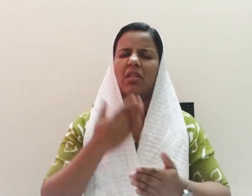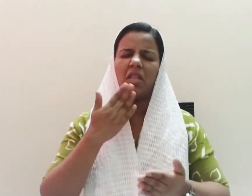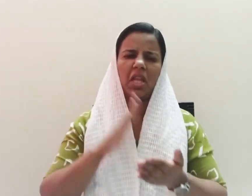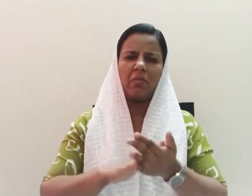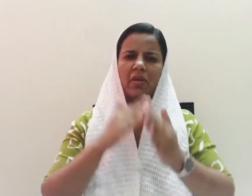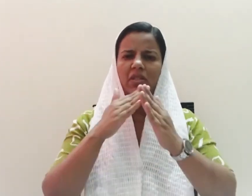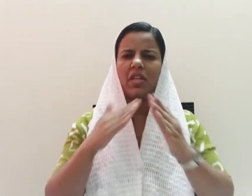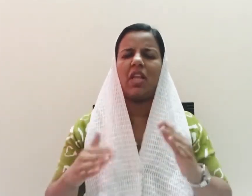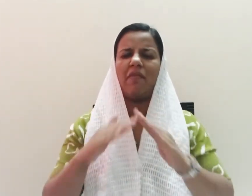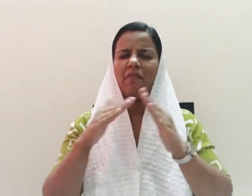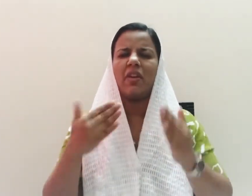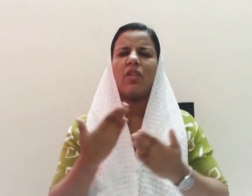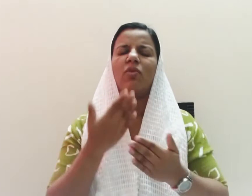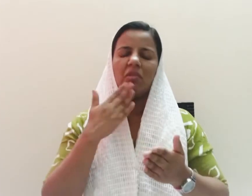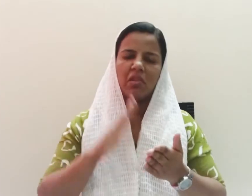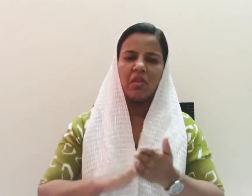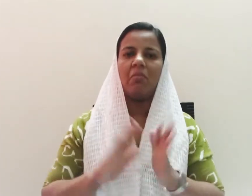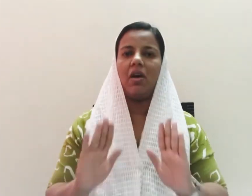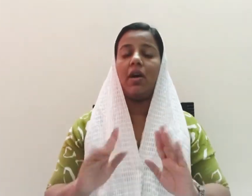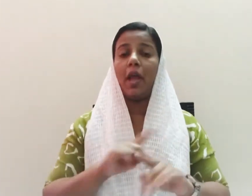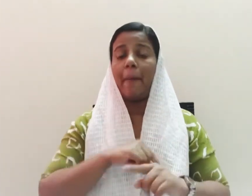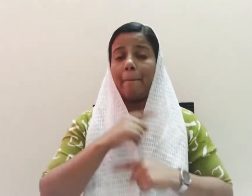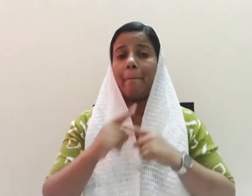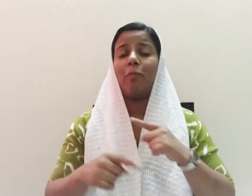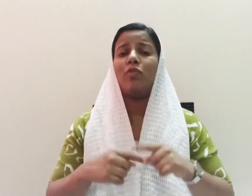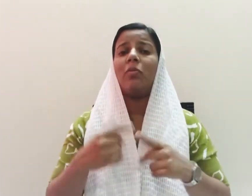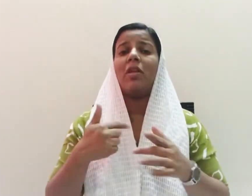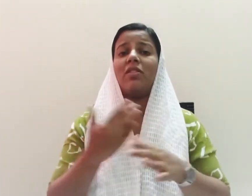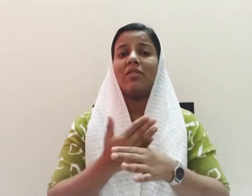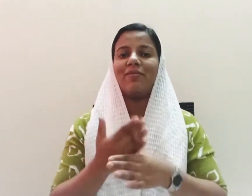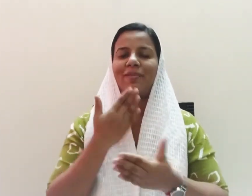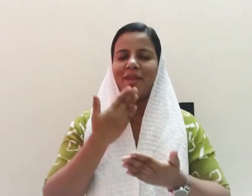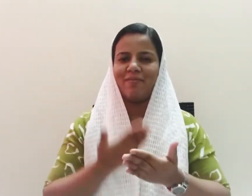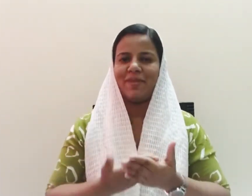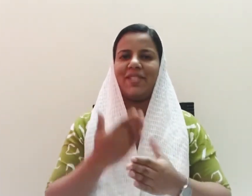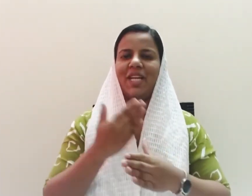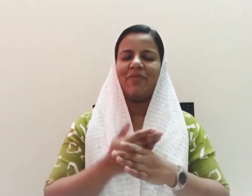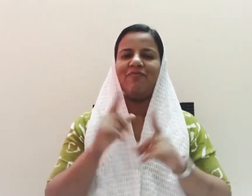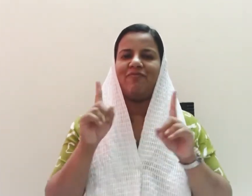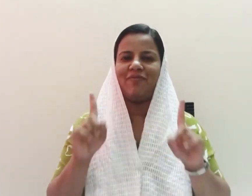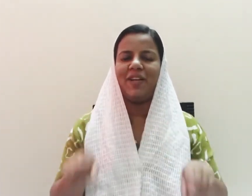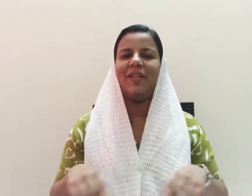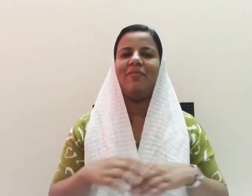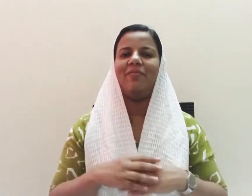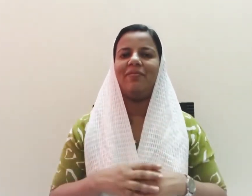തിന്മയും നിലനിൽക്കും. അതുകൊണ്ട് നമ്മളെപ്പോഴും എന്ത് ചെയ്യുന്നവരായിരിക്കും? നന്മ ചെയ്യുന്നവരായിരിക്കും.